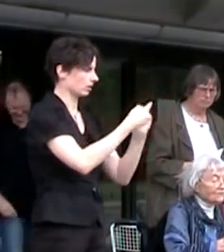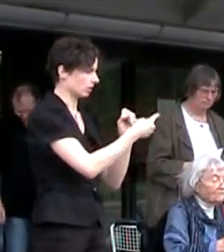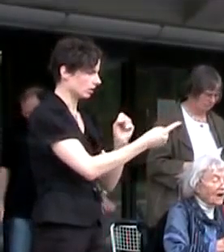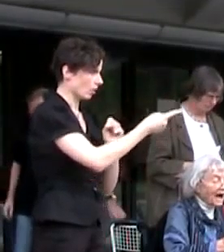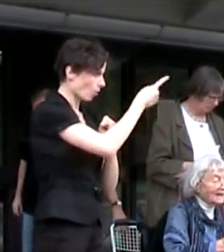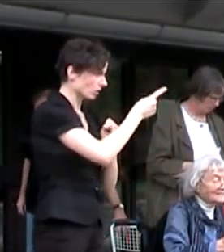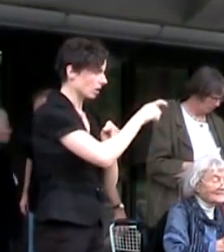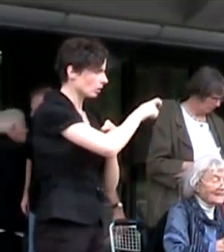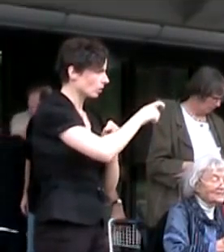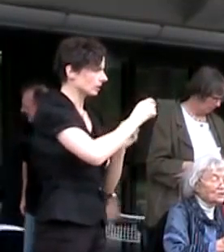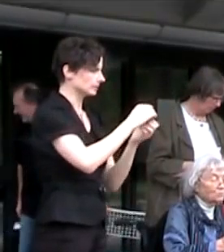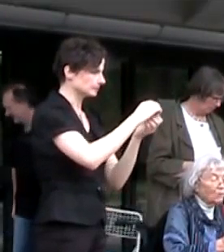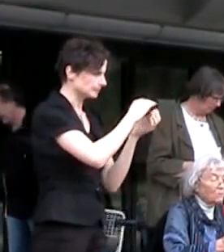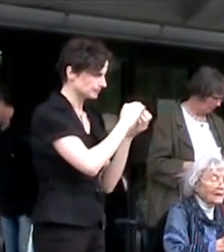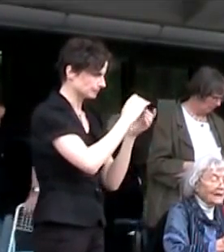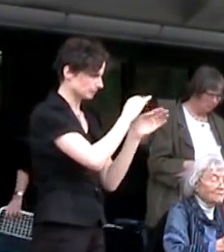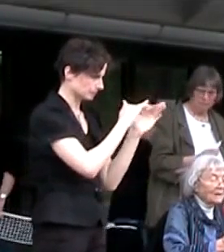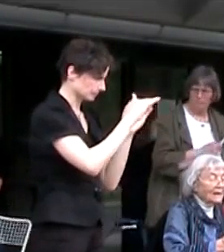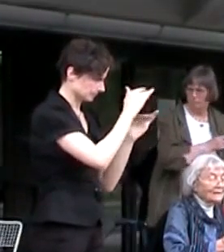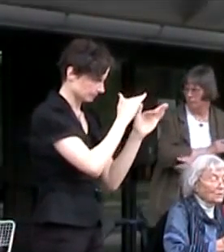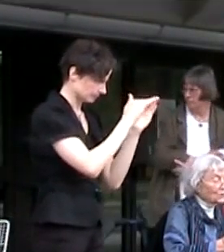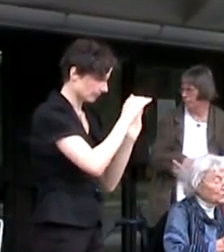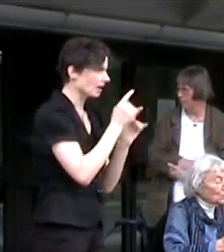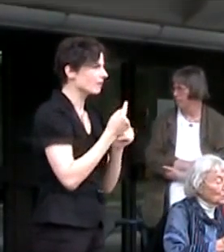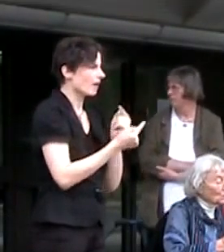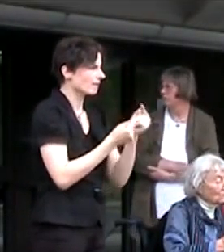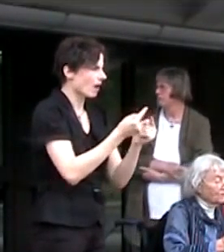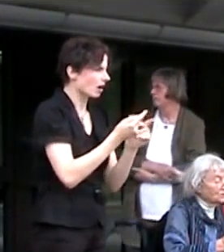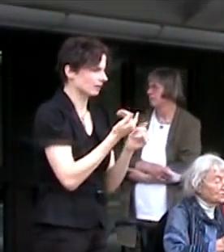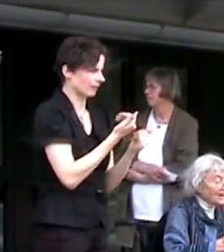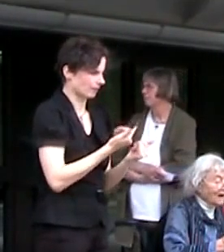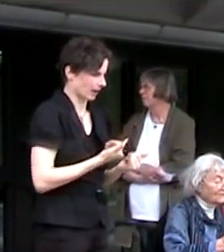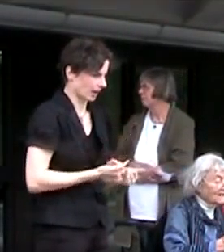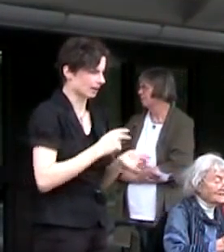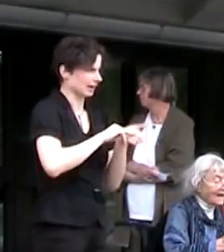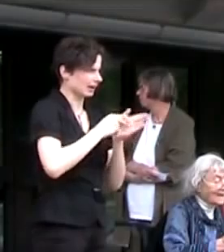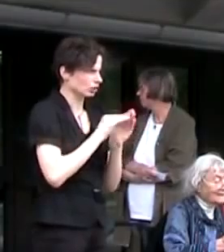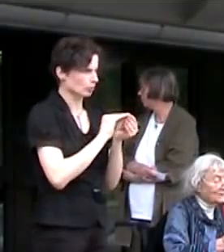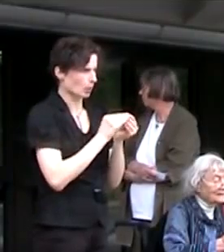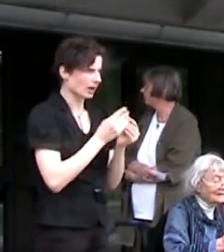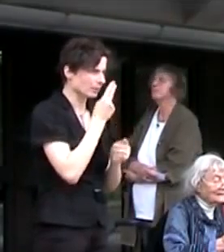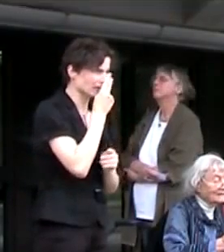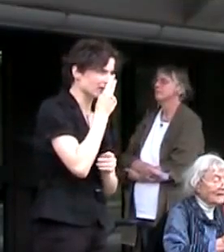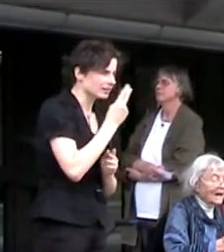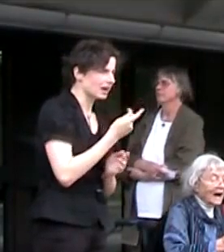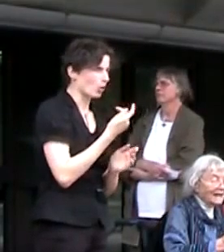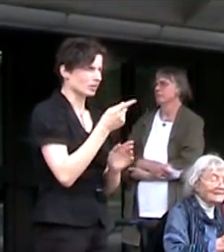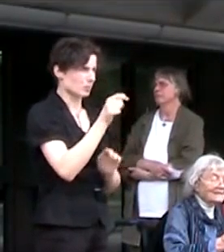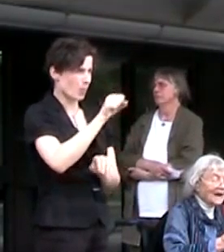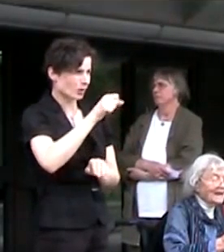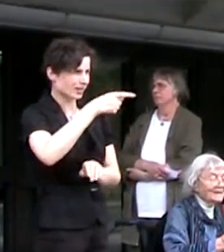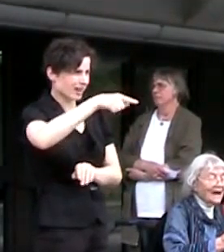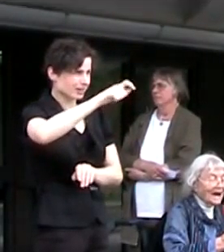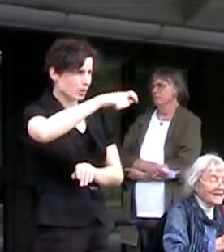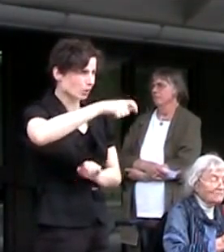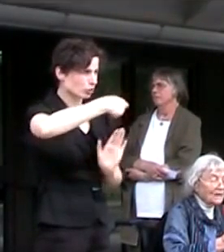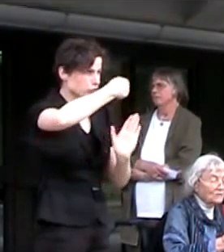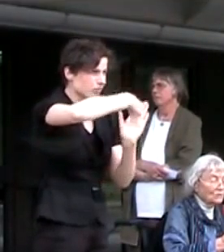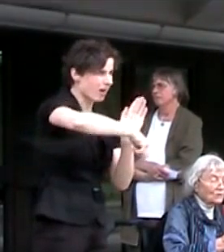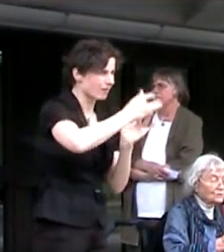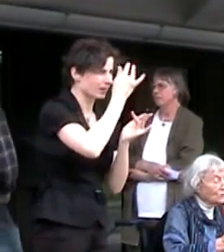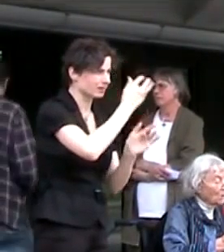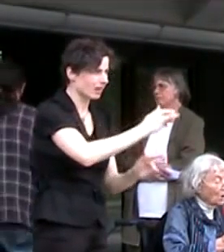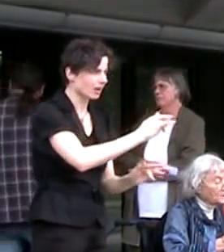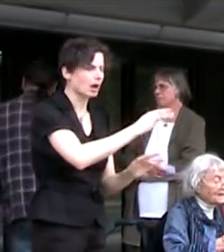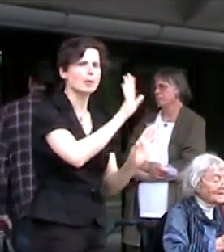das verfahrenstechnische Problem der Unterdrückung von Strafanzeigen berieten, hatten keine